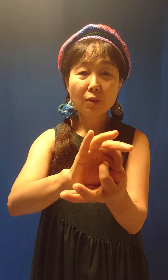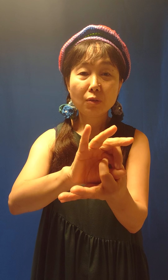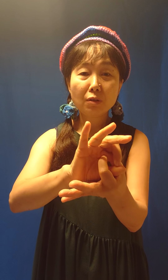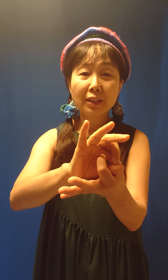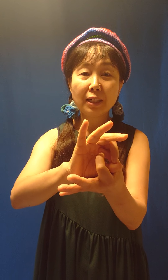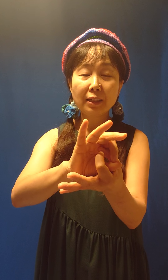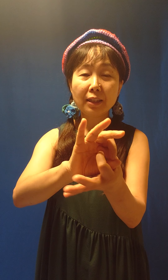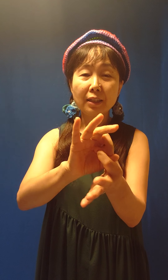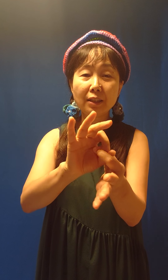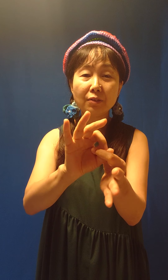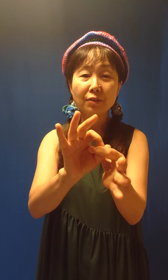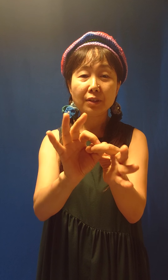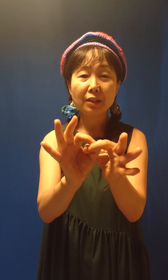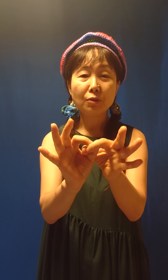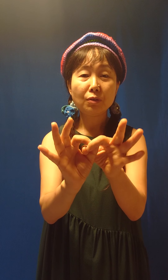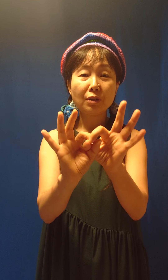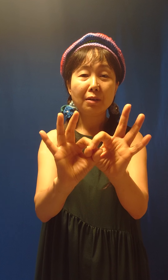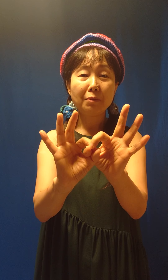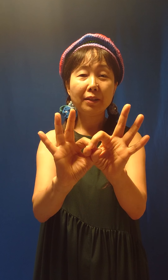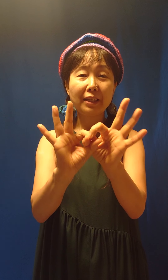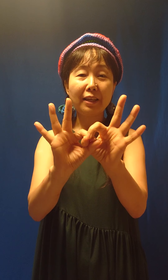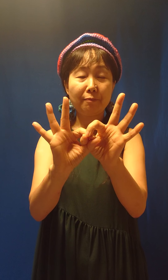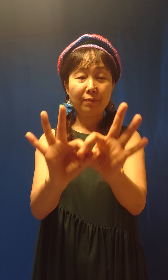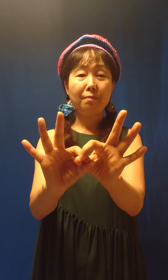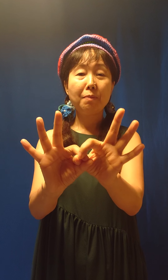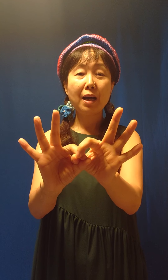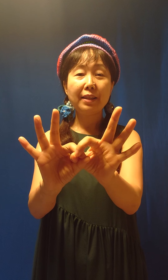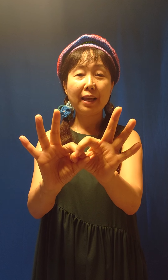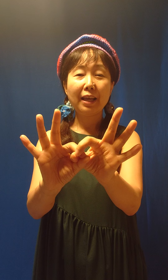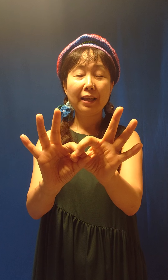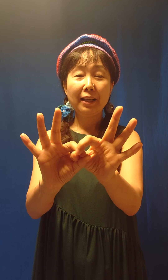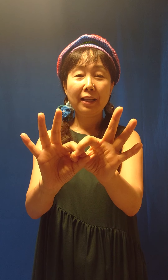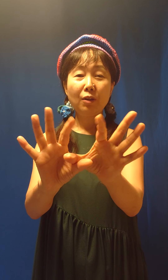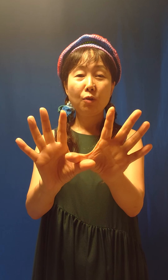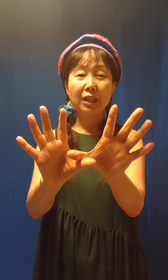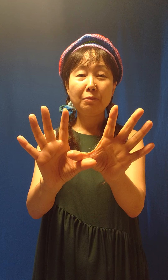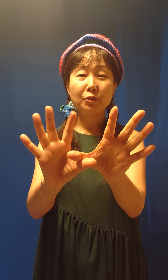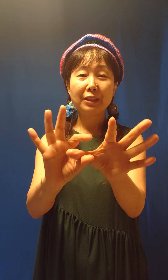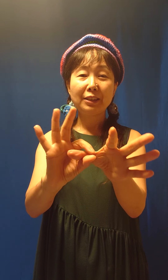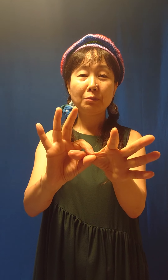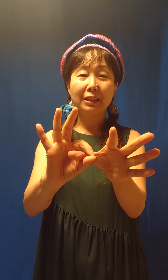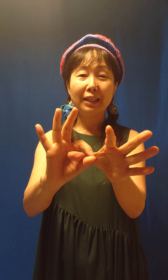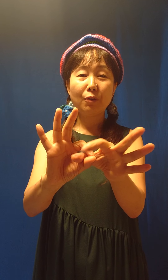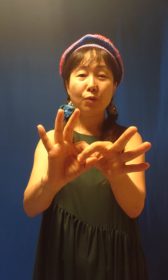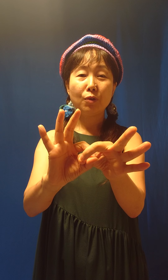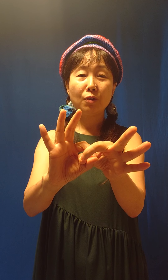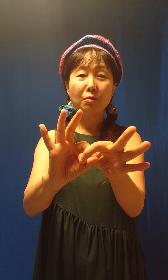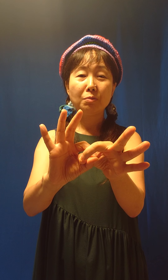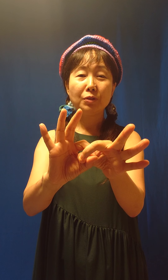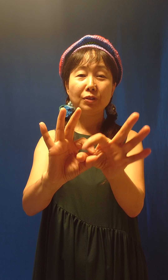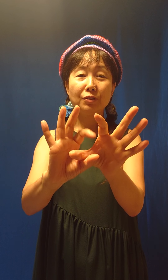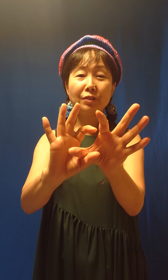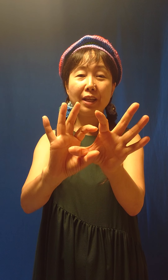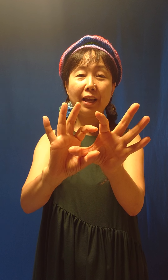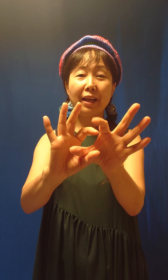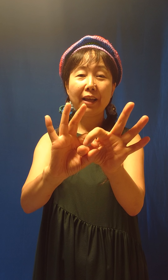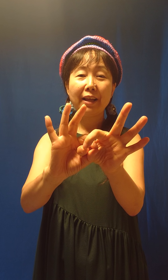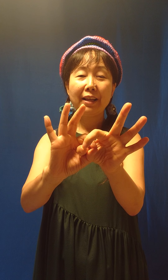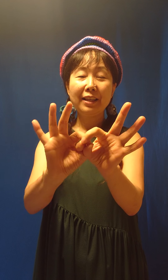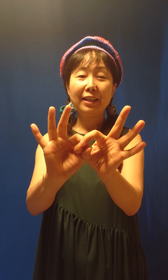こうならないように、こう頑張ってパーで親指と差し指だけこう結んで